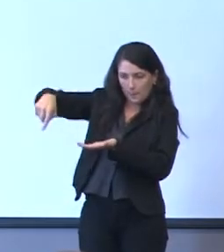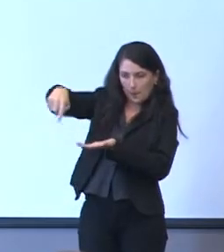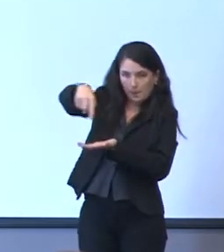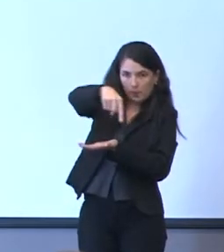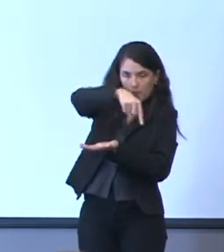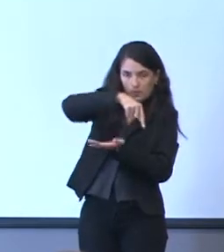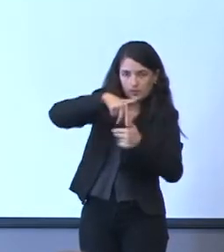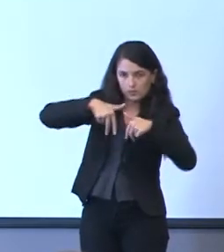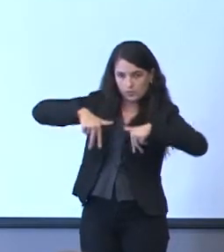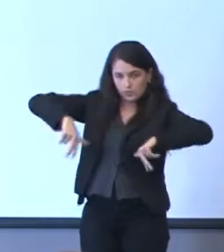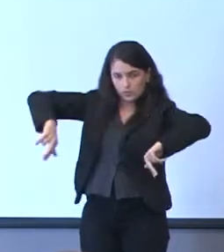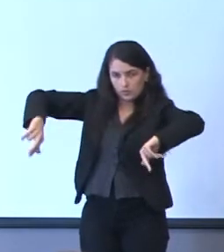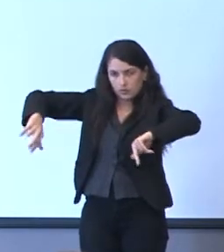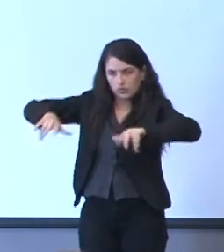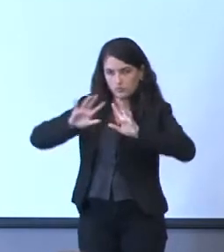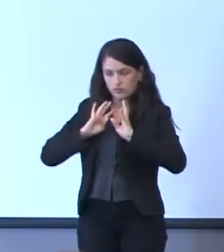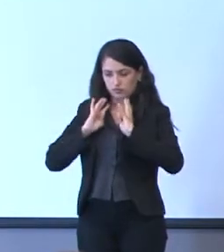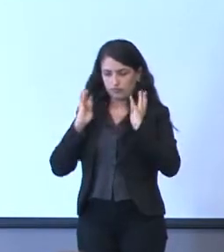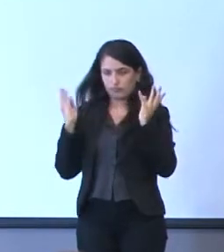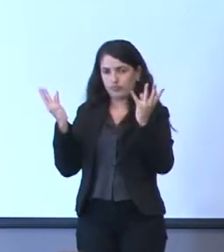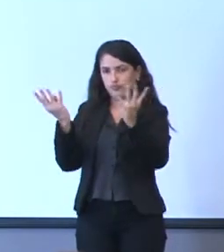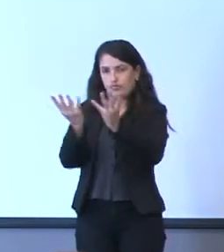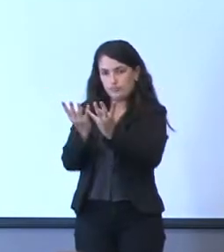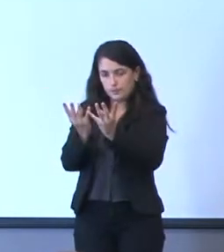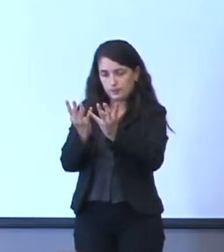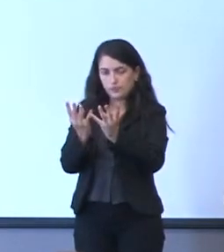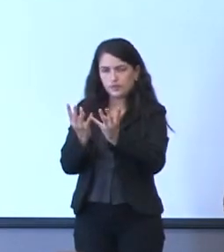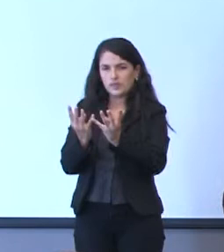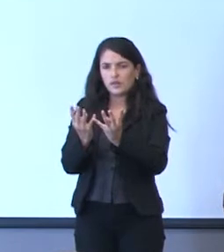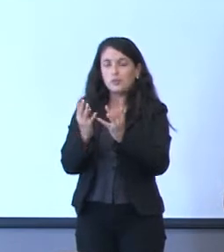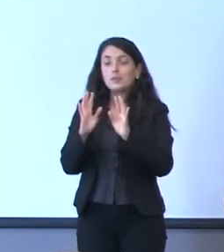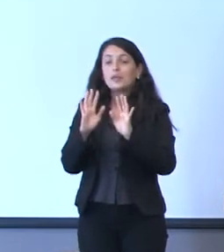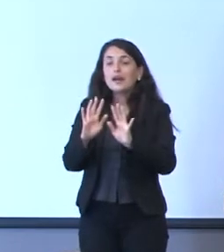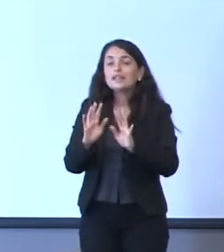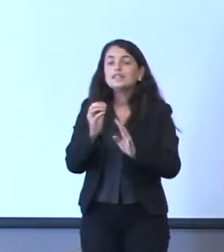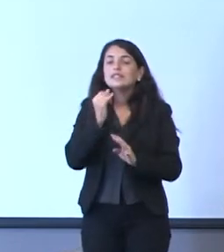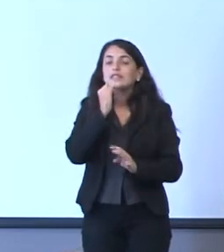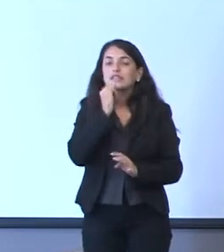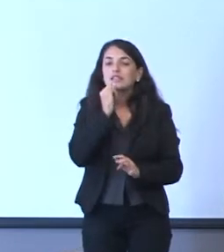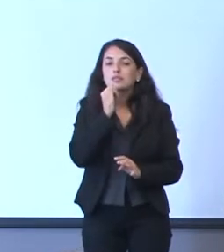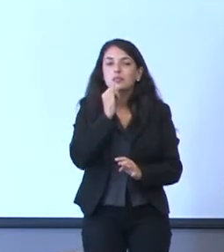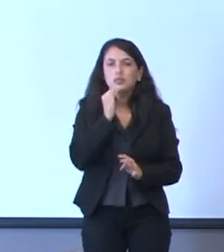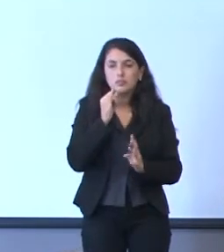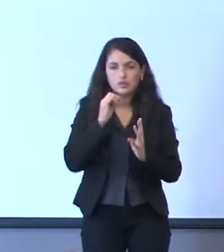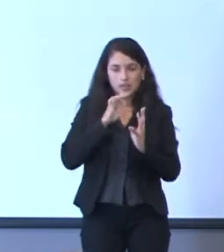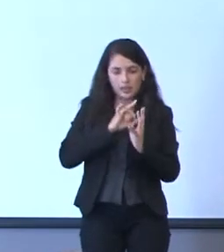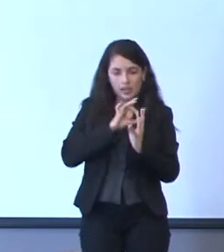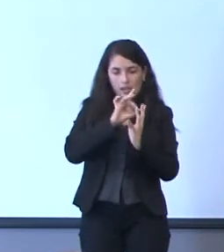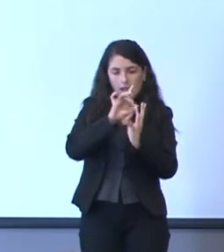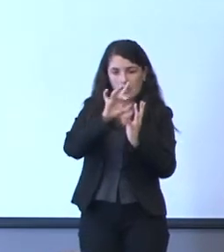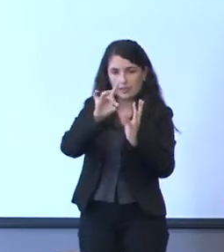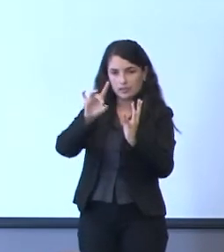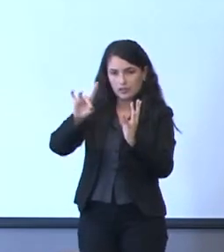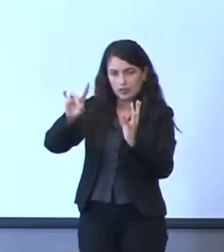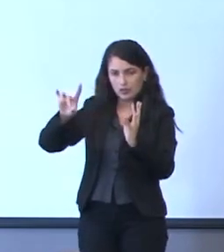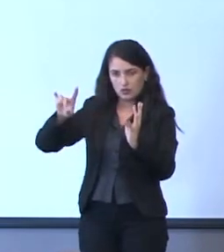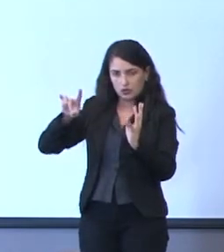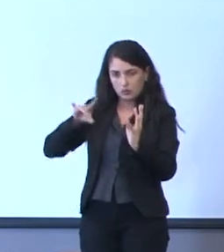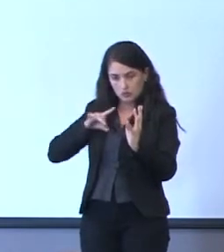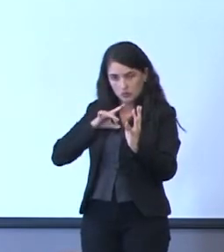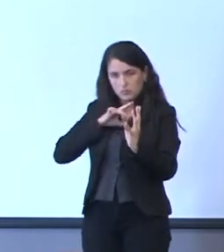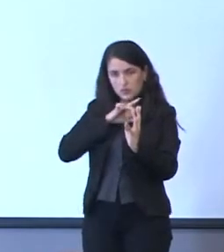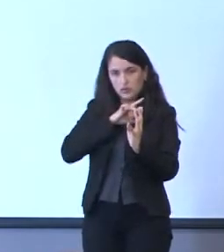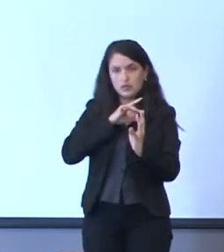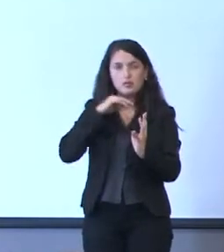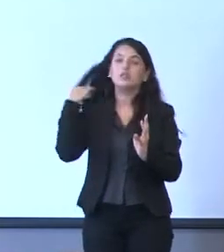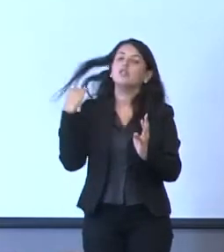inclusiva e ela vai se sentir junto das outras se você der uma fita para cada uma das crianças, que cada uma